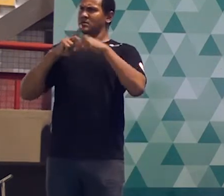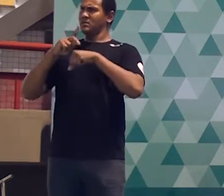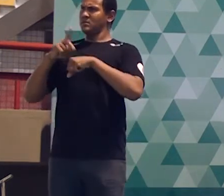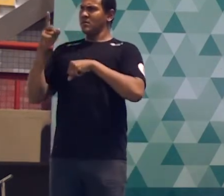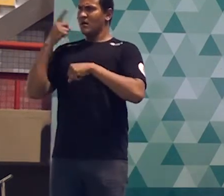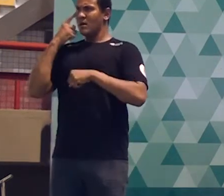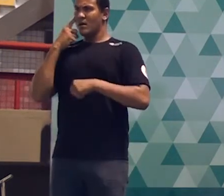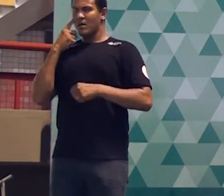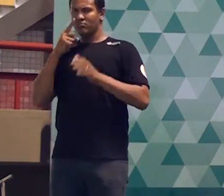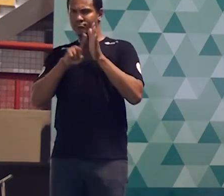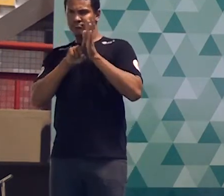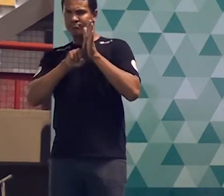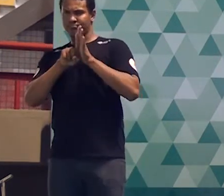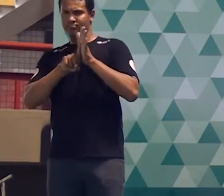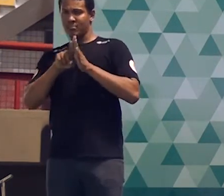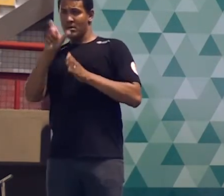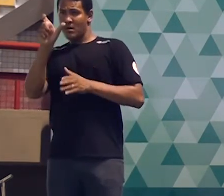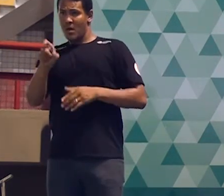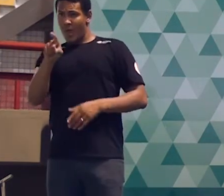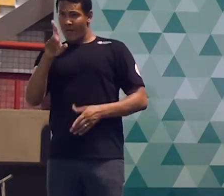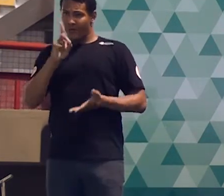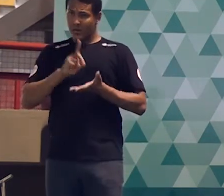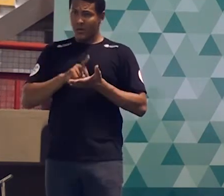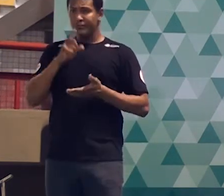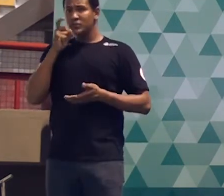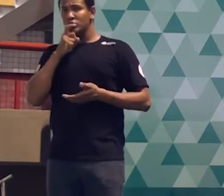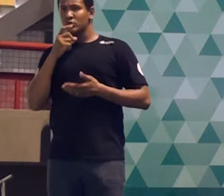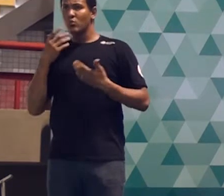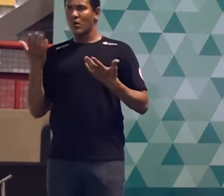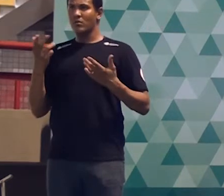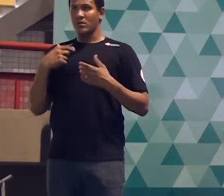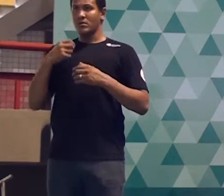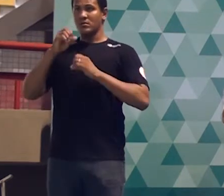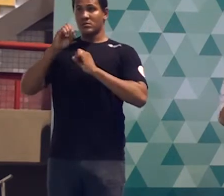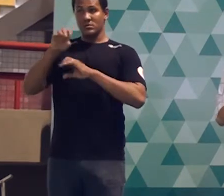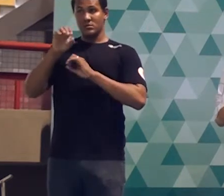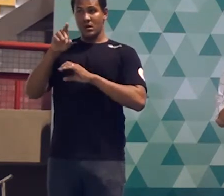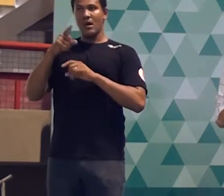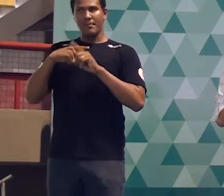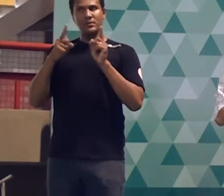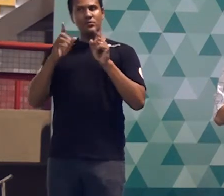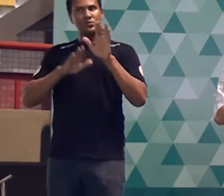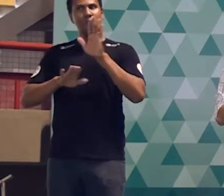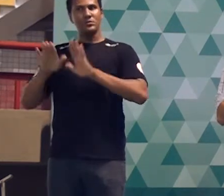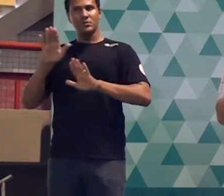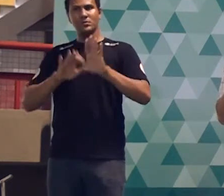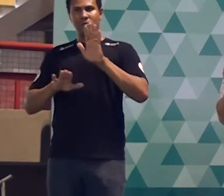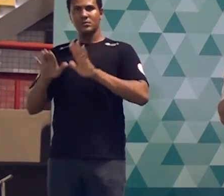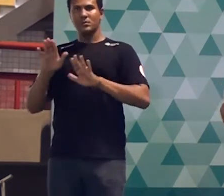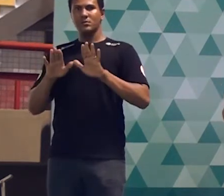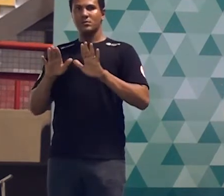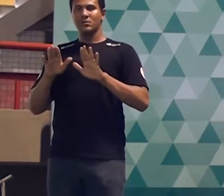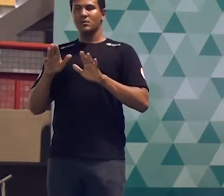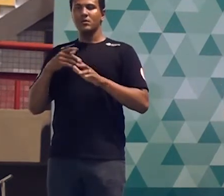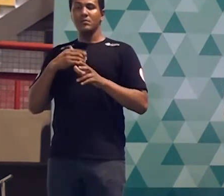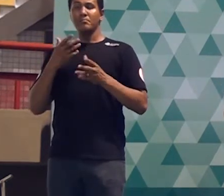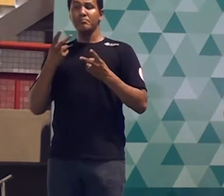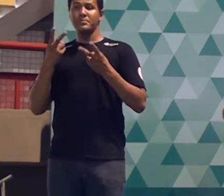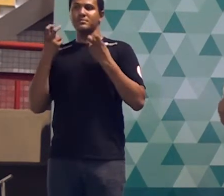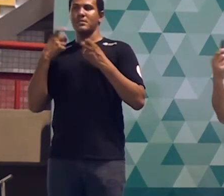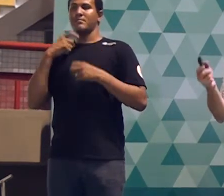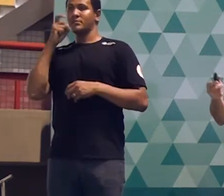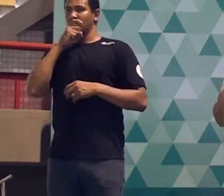pessoa está dizendo a verdade ou mentindo. Eu vou ensinar um negócio aqui para vocês, mas cuidado, viu? Para saber quando a pessoa está